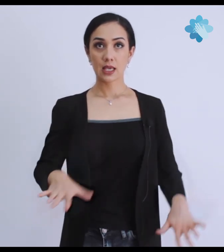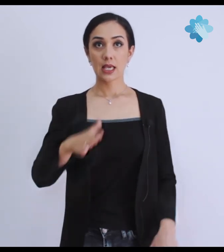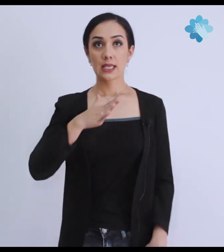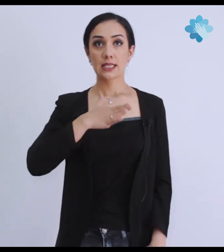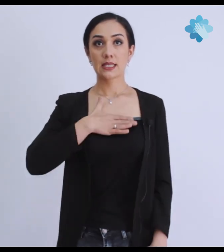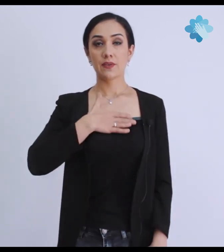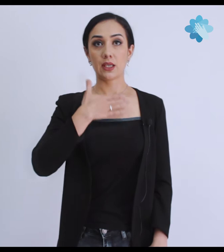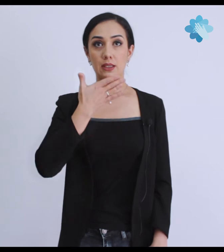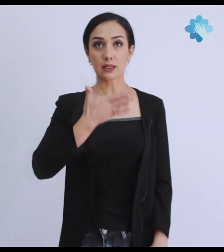свитер